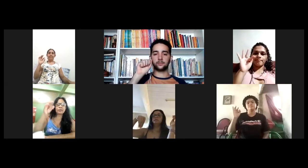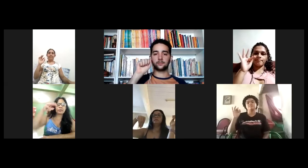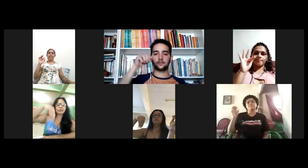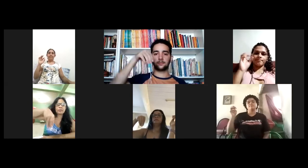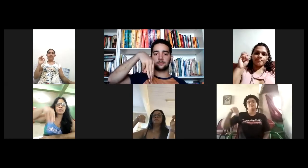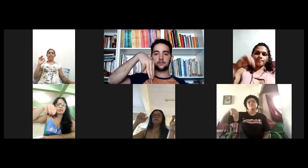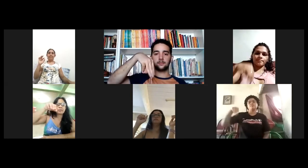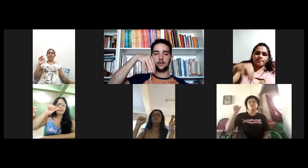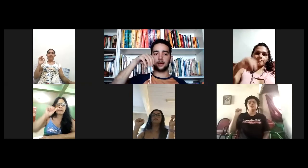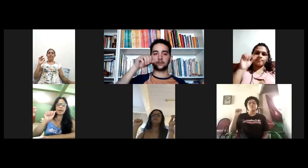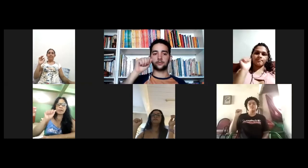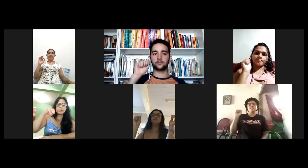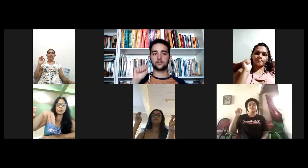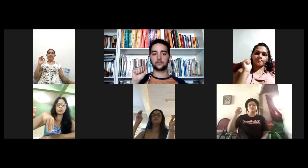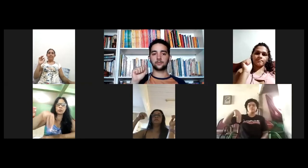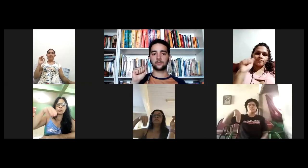março,